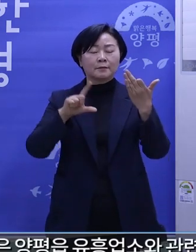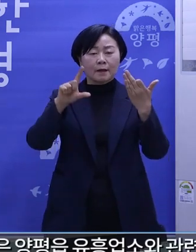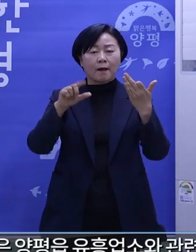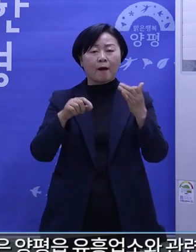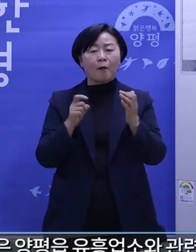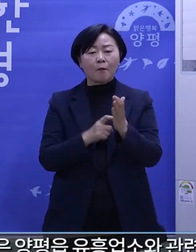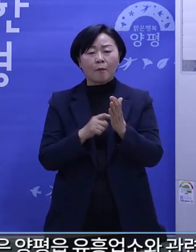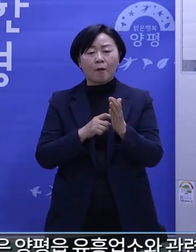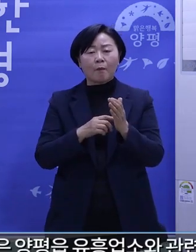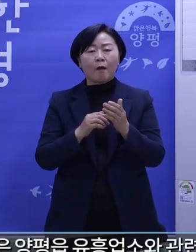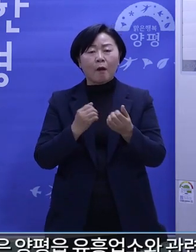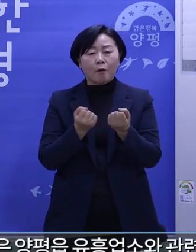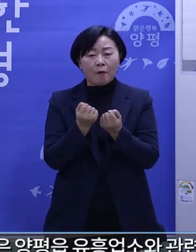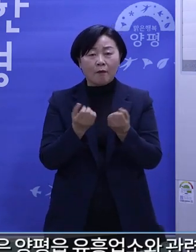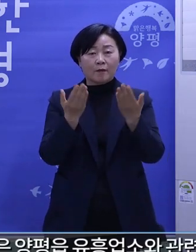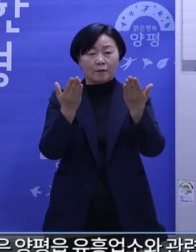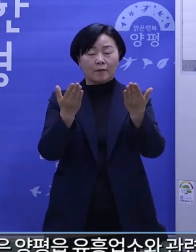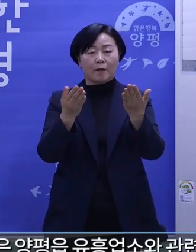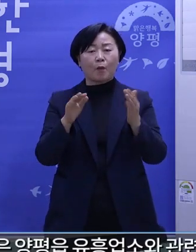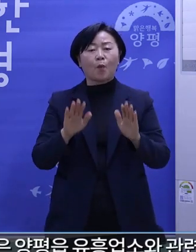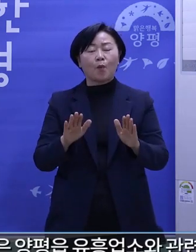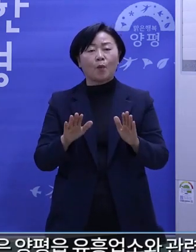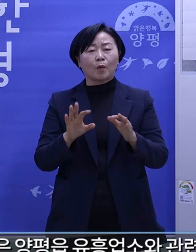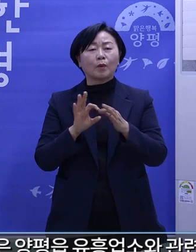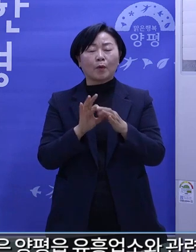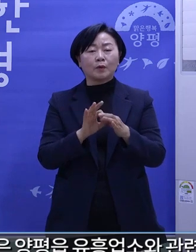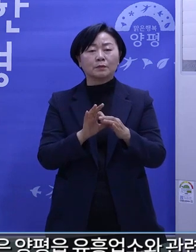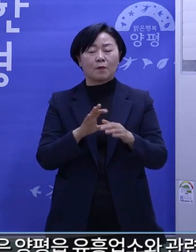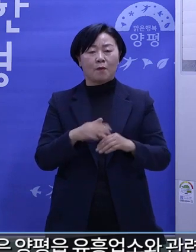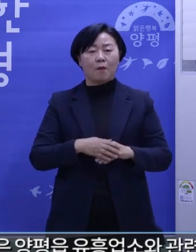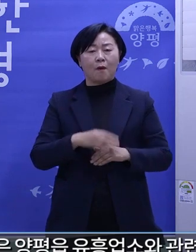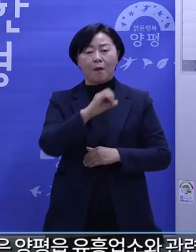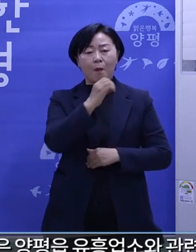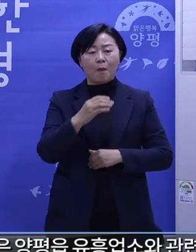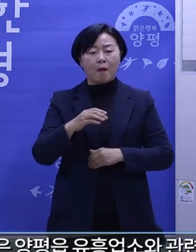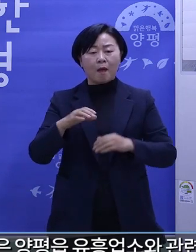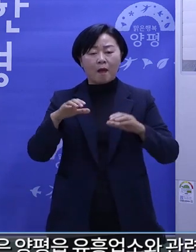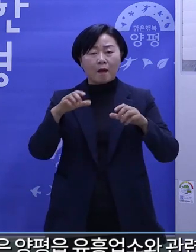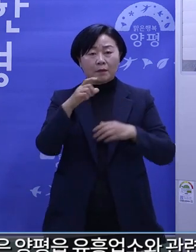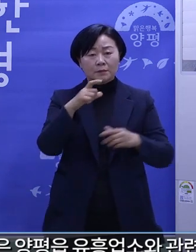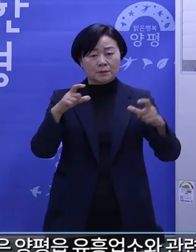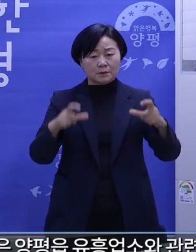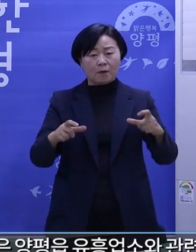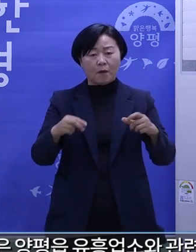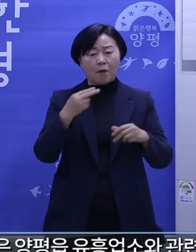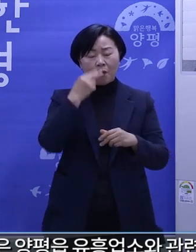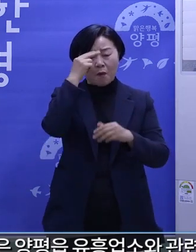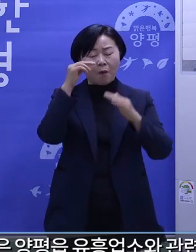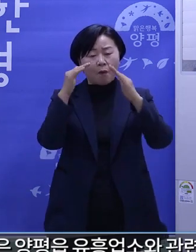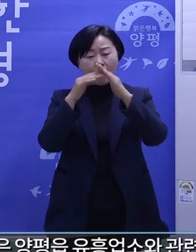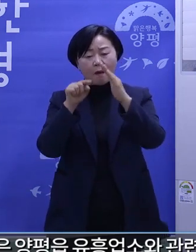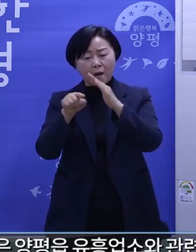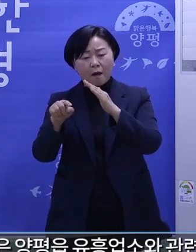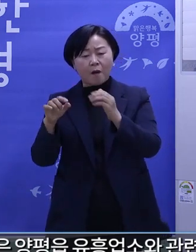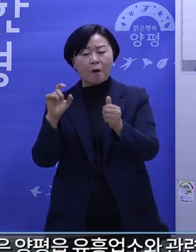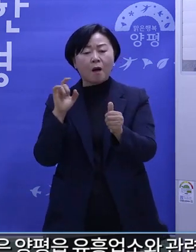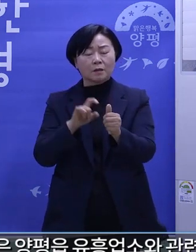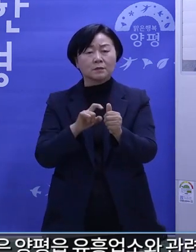영상 브리핑에 이어 오늘의 영상 브리핑은 양평읍 유흥업소와 관련된 코로나19